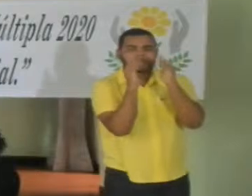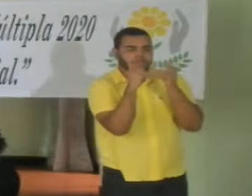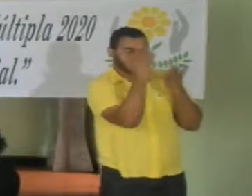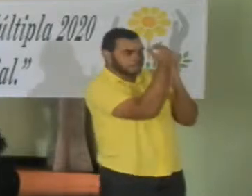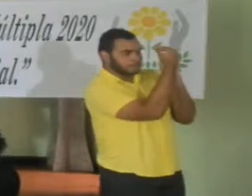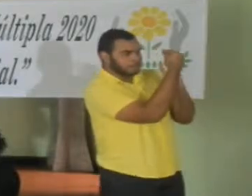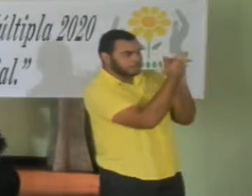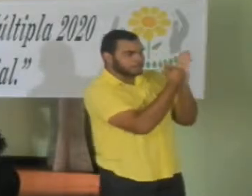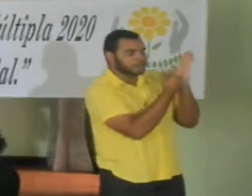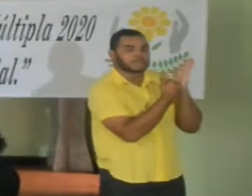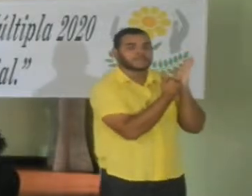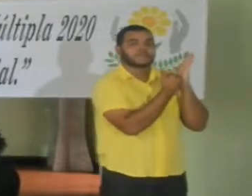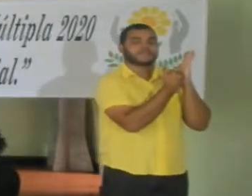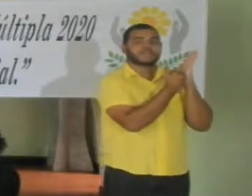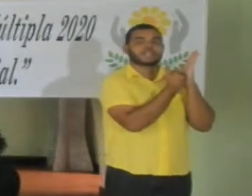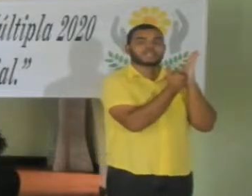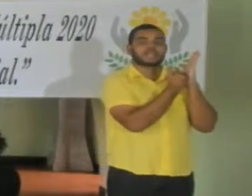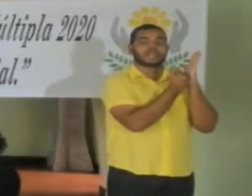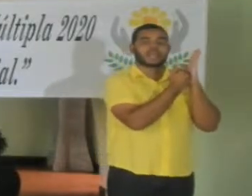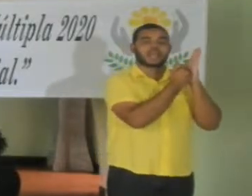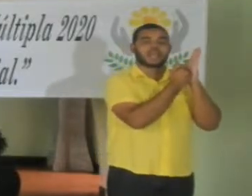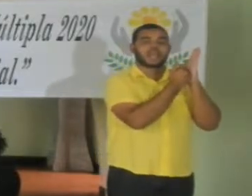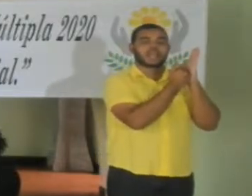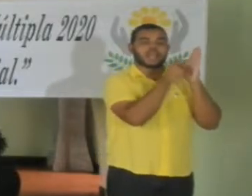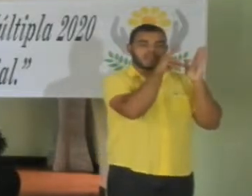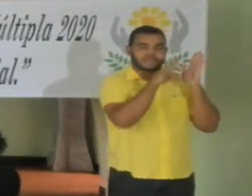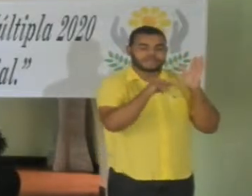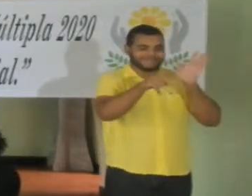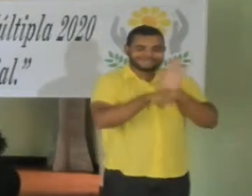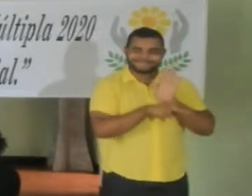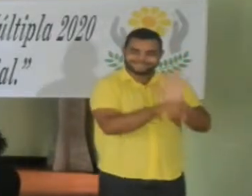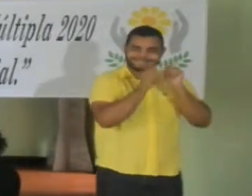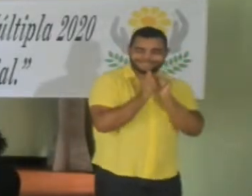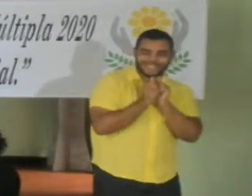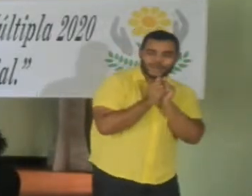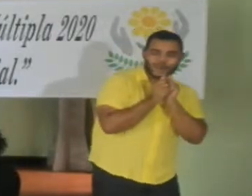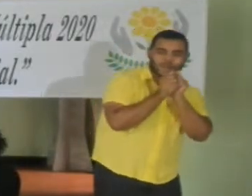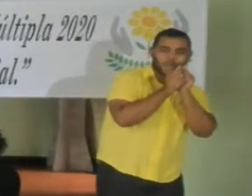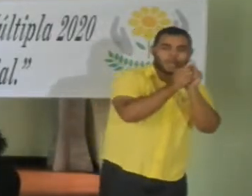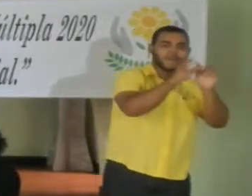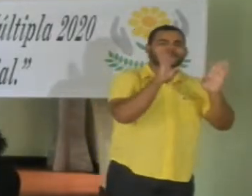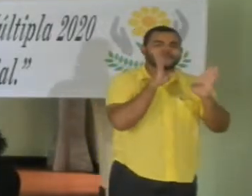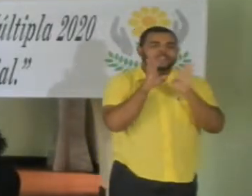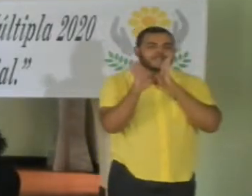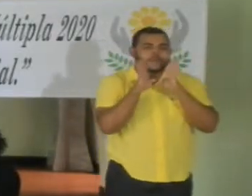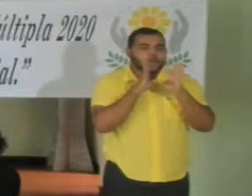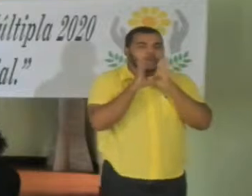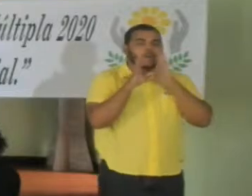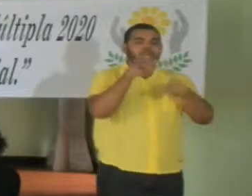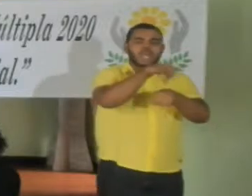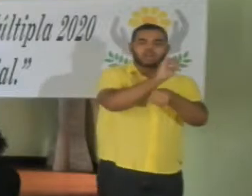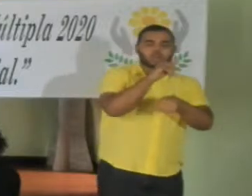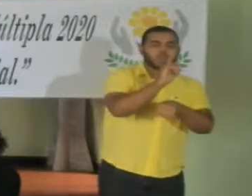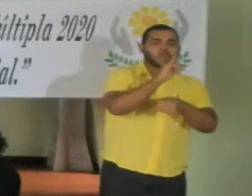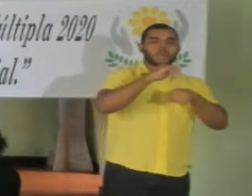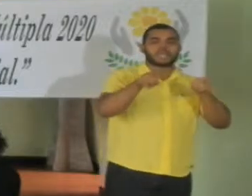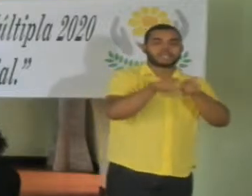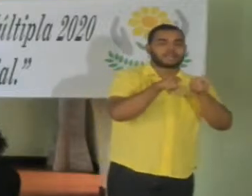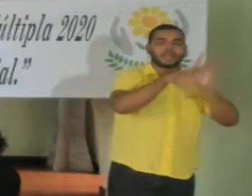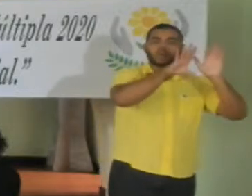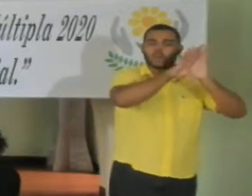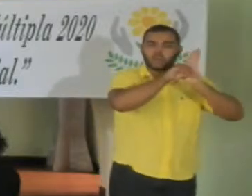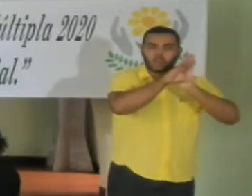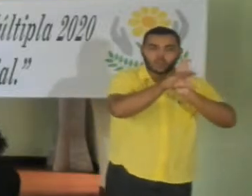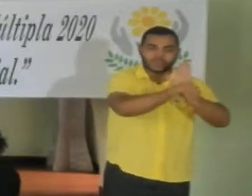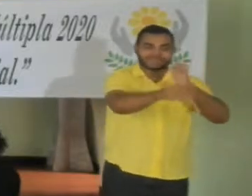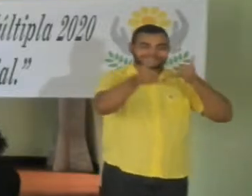usuários que nos estão acompanhando, né, pelo Facebook, pelo YouTube, pelo Google Meet também,